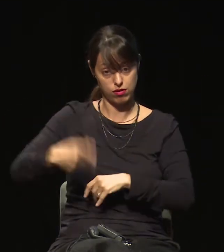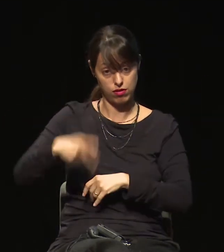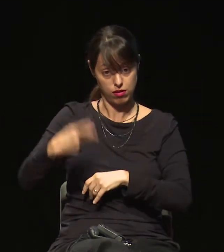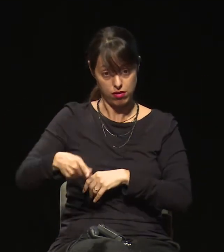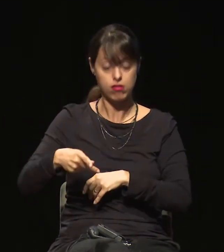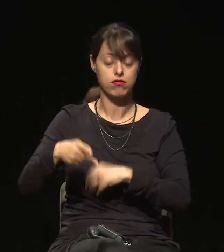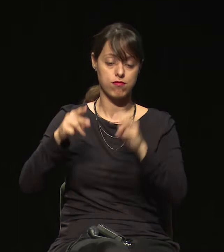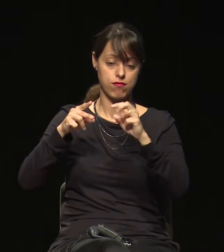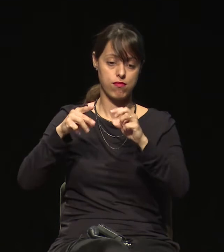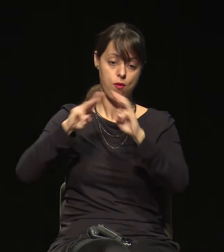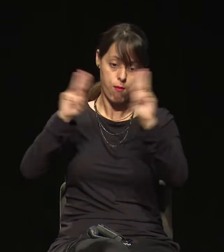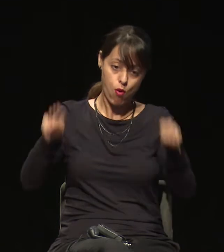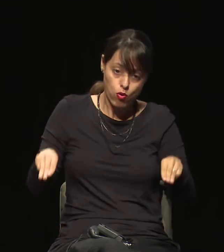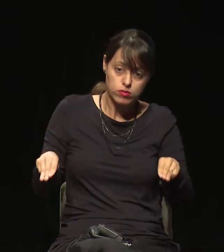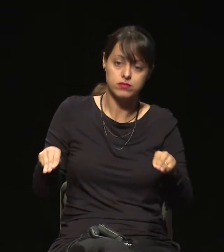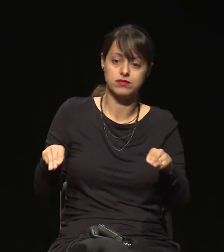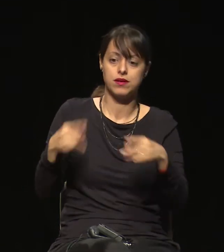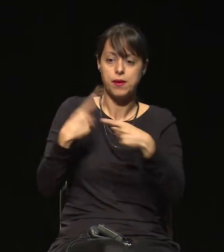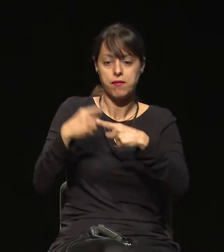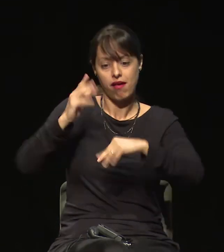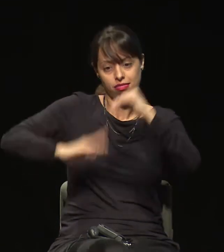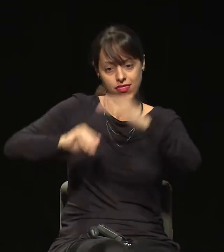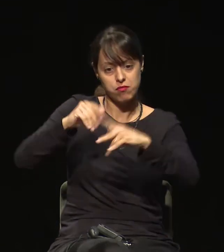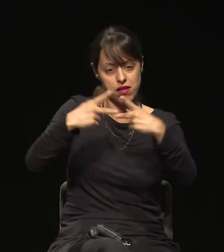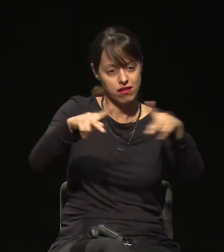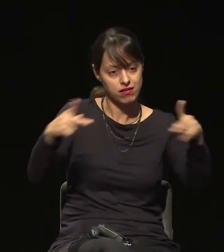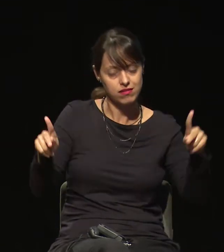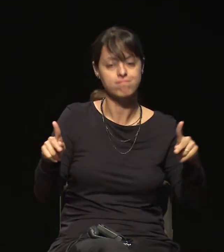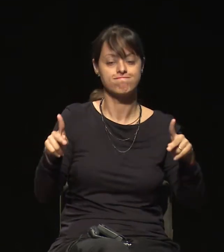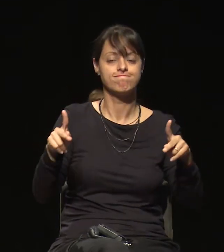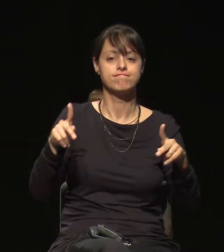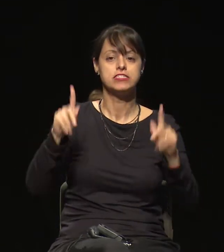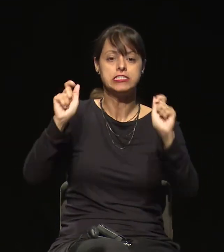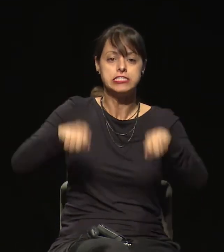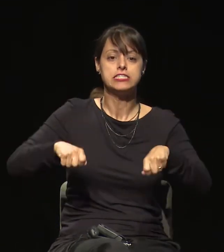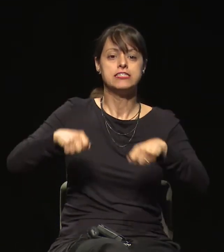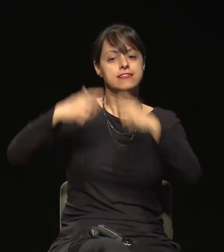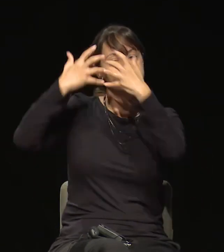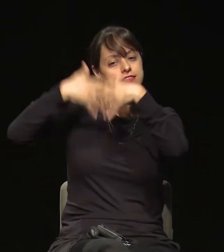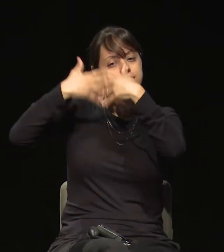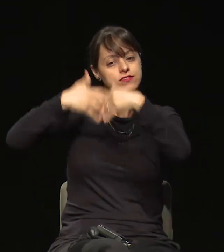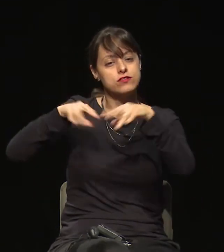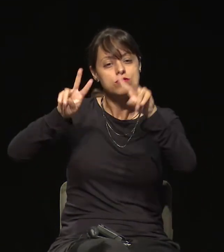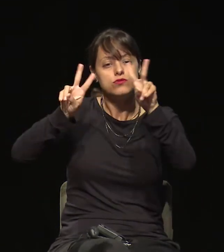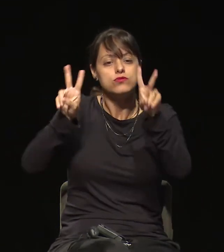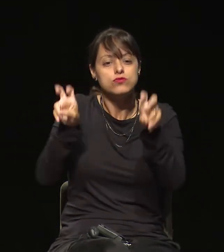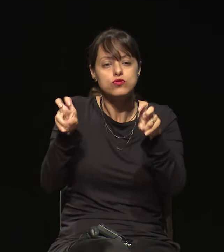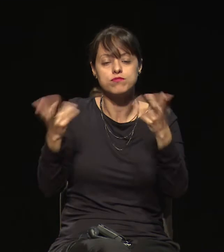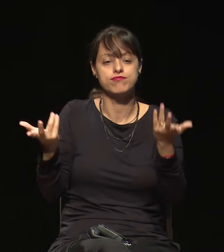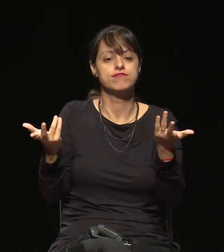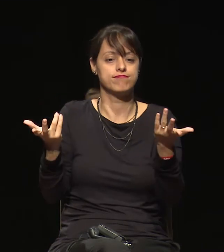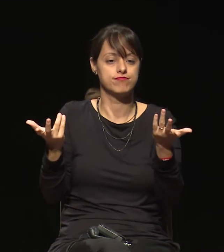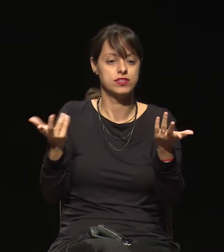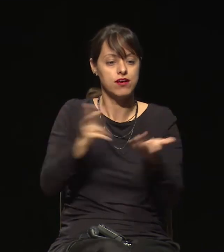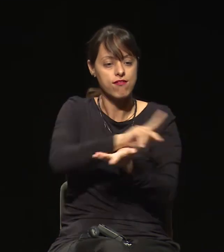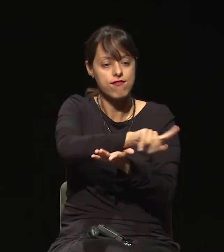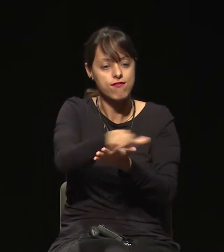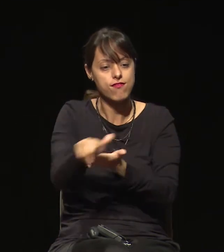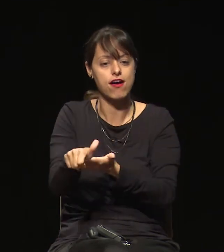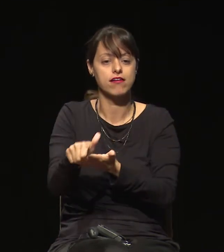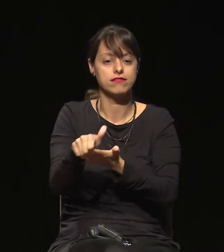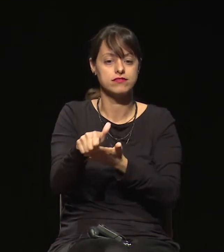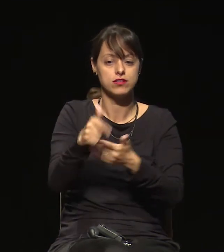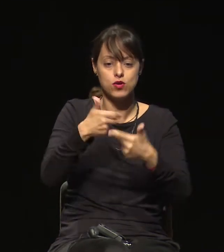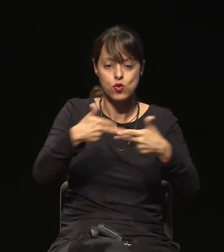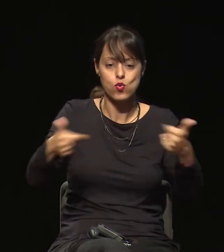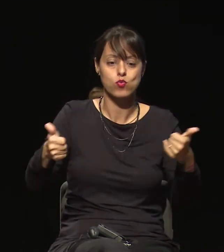que, a partir dessas atividades, pode refletir mais criticamente sobre temas relacionados às